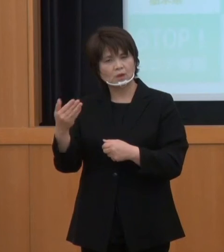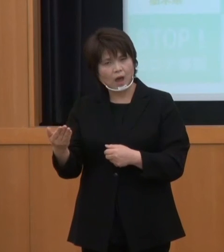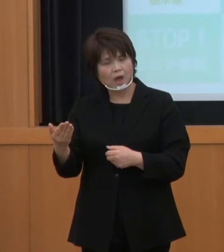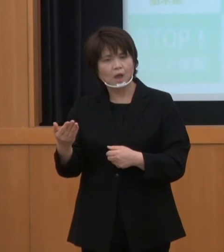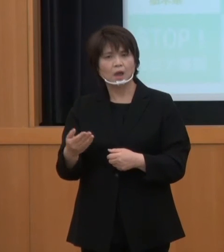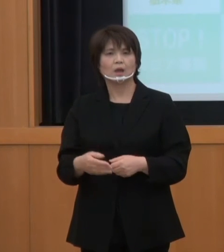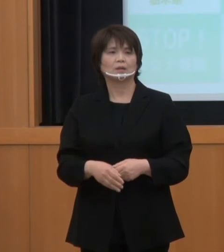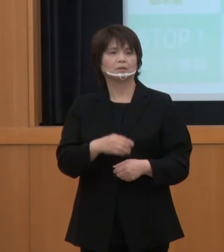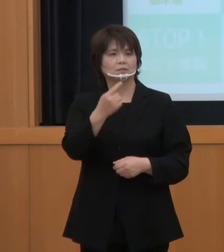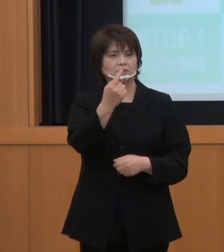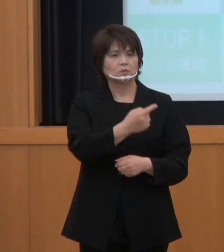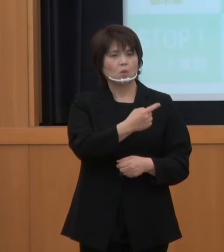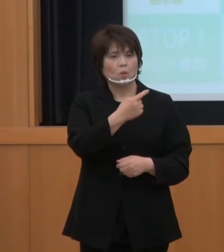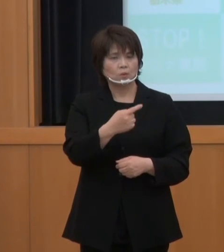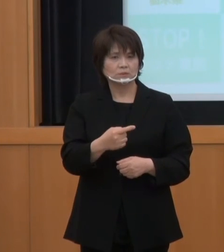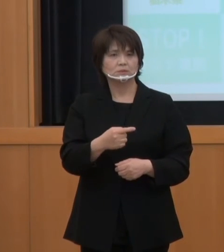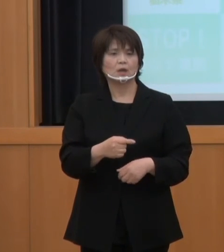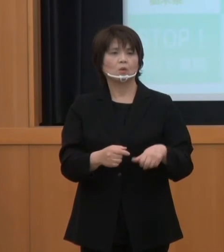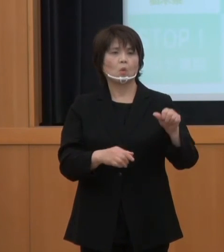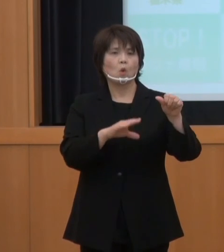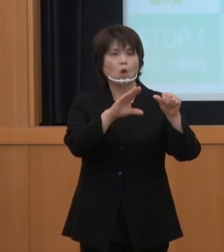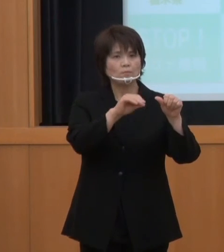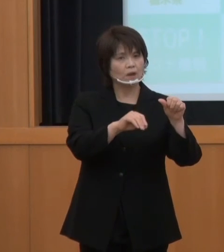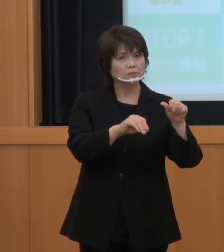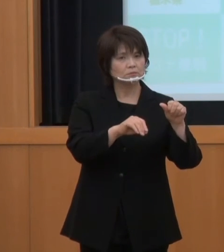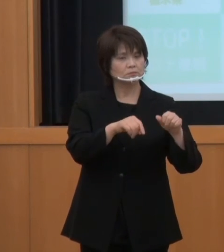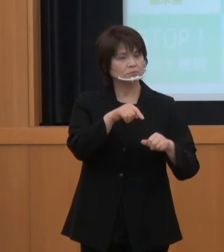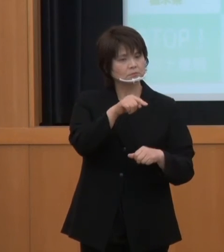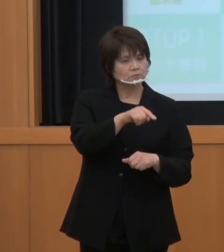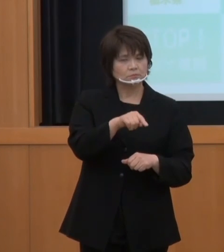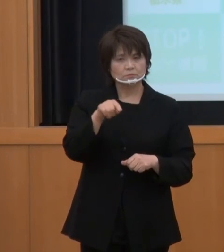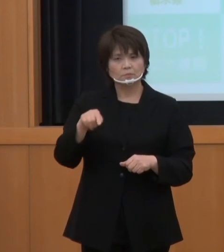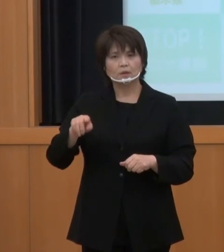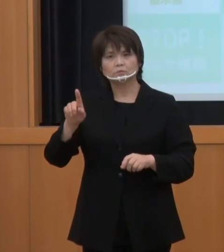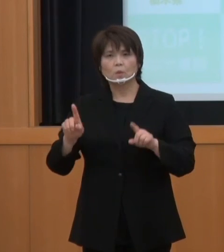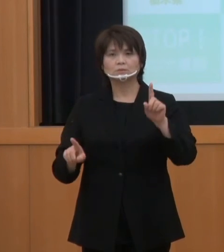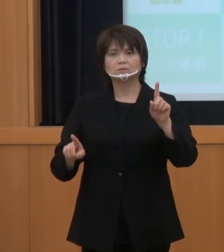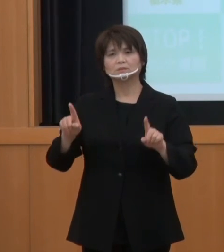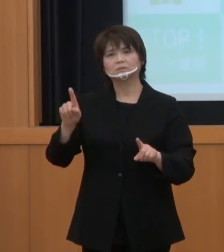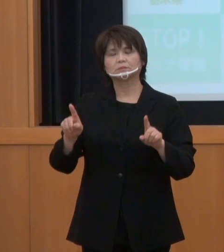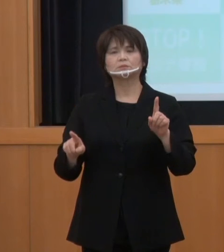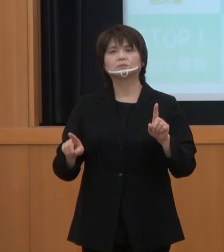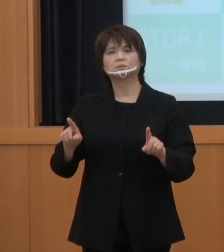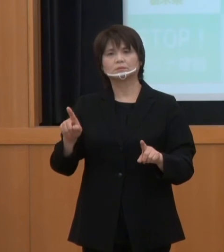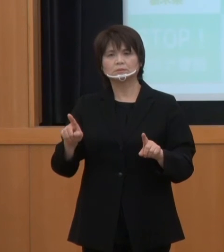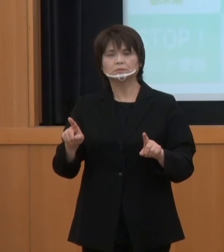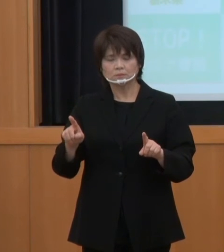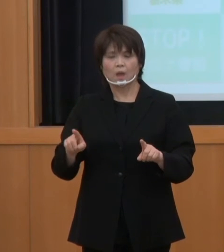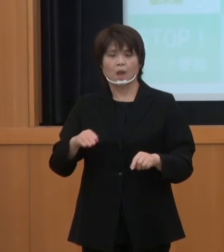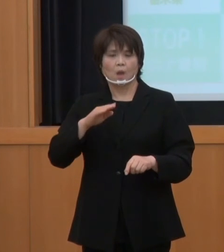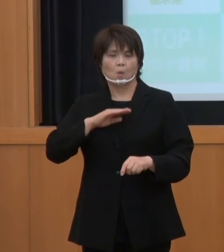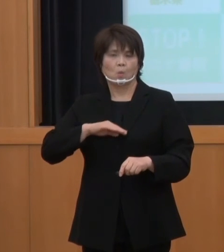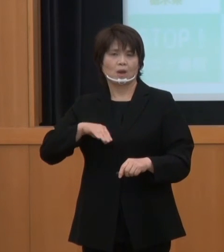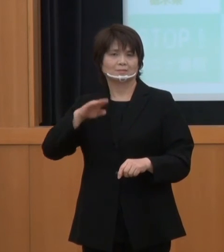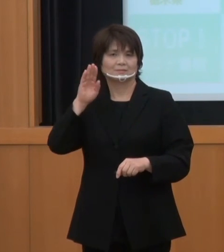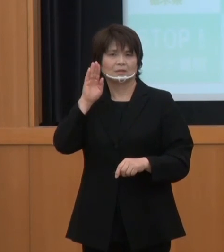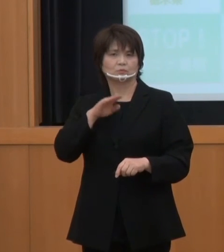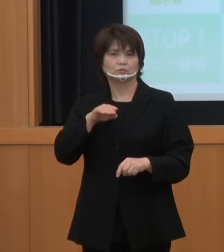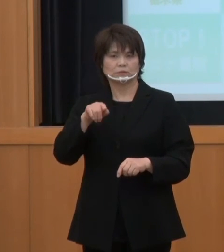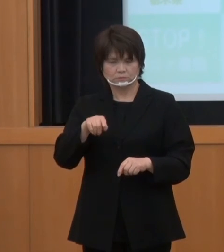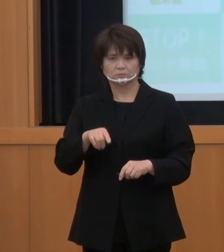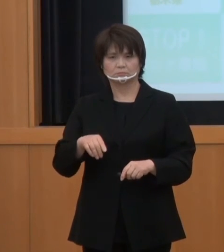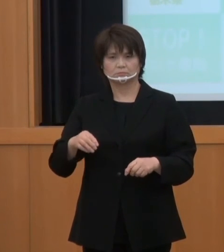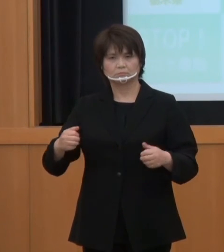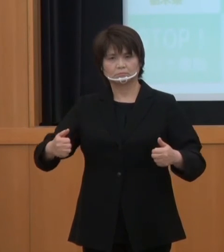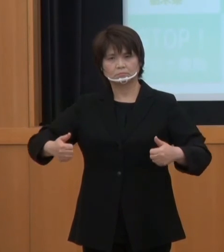1人当たり5万円の給付を望むんですかという、分かりやすい、対立軸